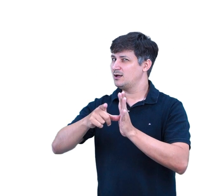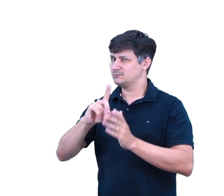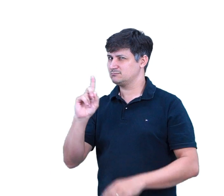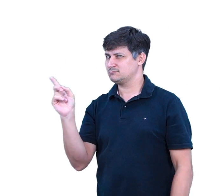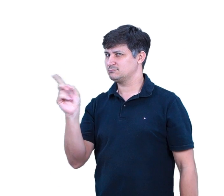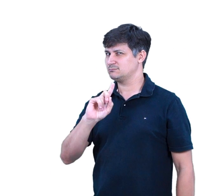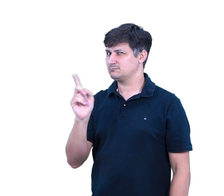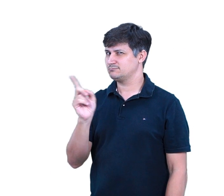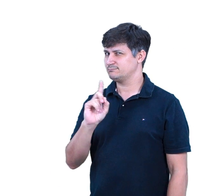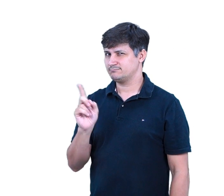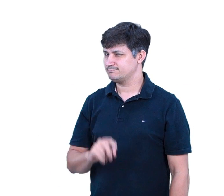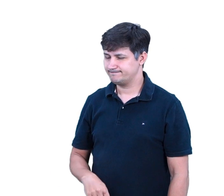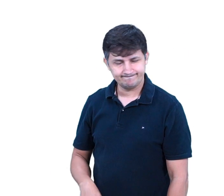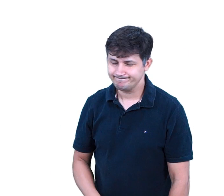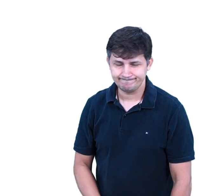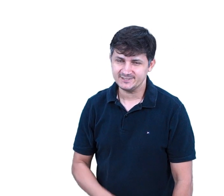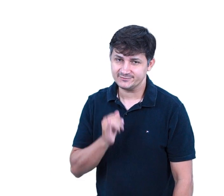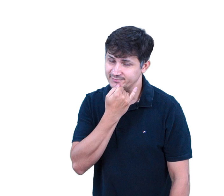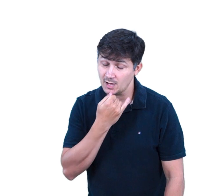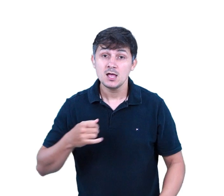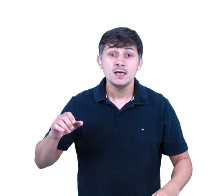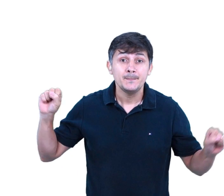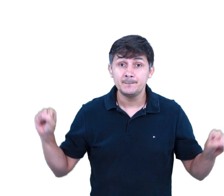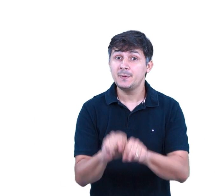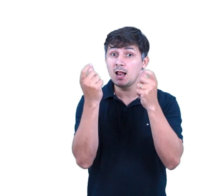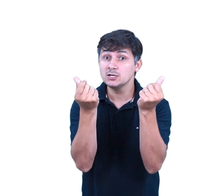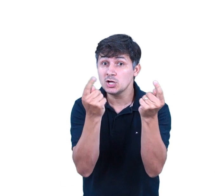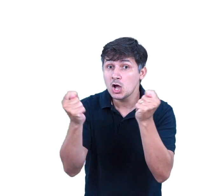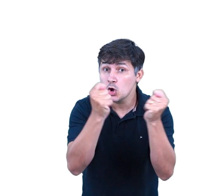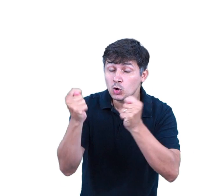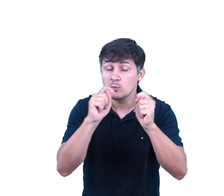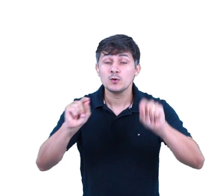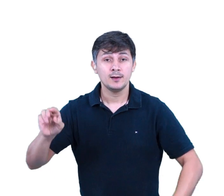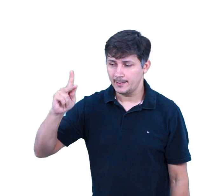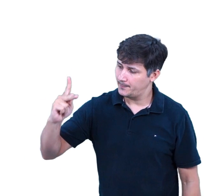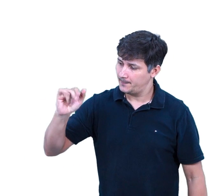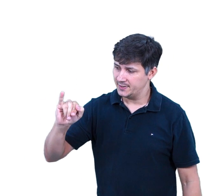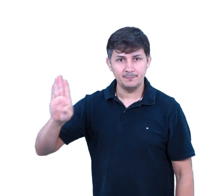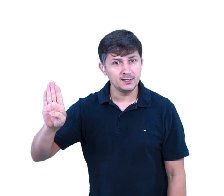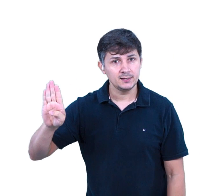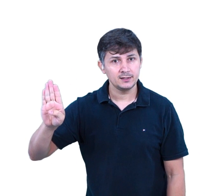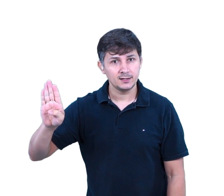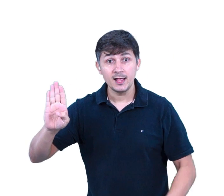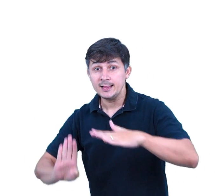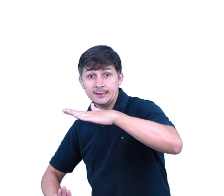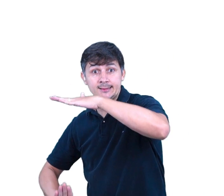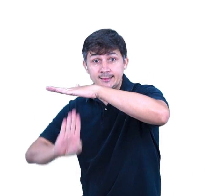Ah, antes fosse, meus caros. Mas não. Milagre econômico é quando o produto interno bruto, o PIB de um país,